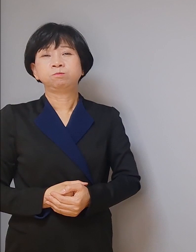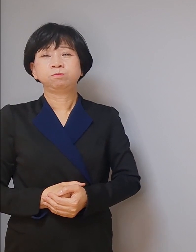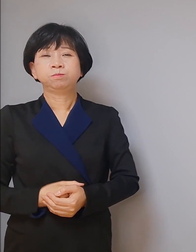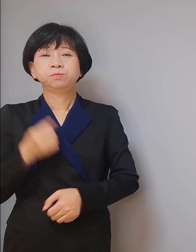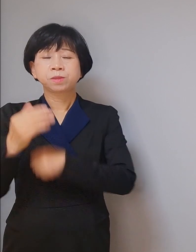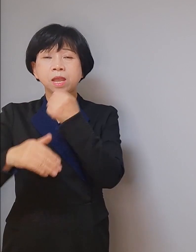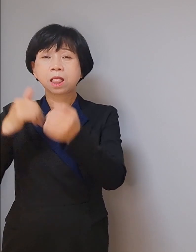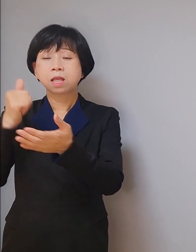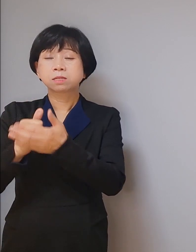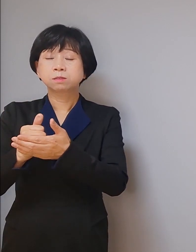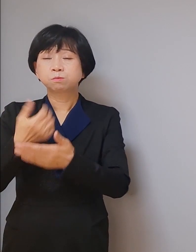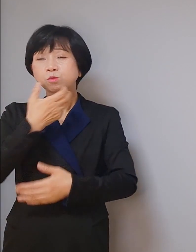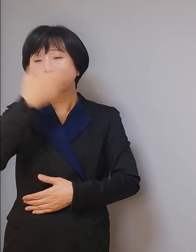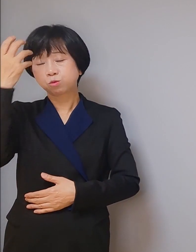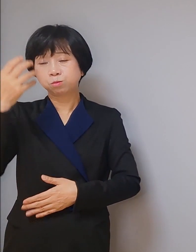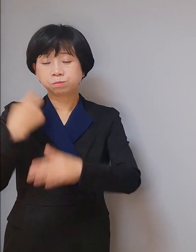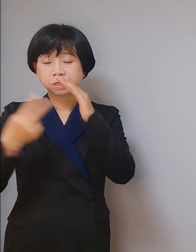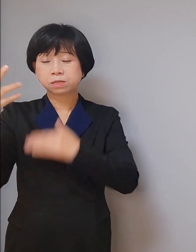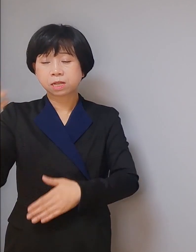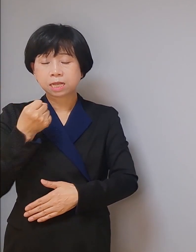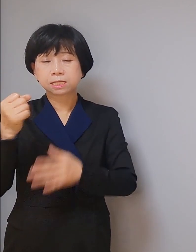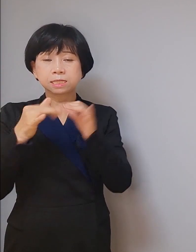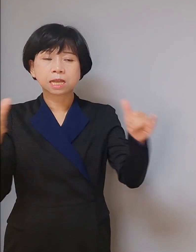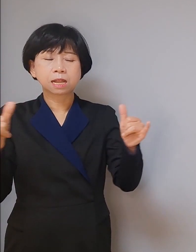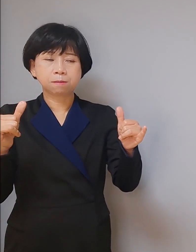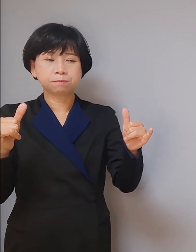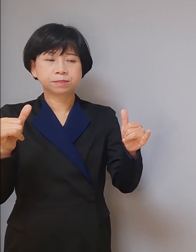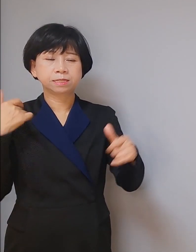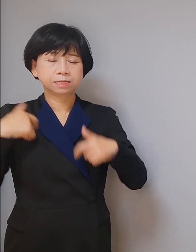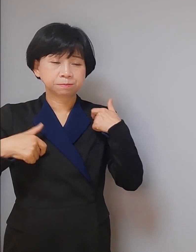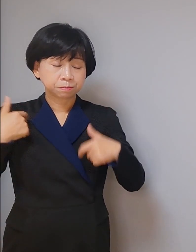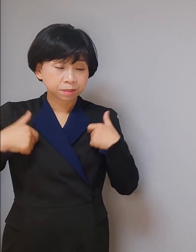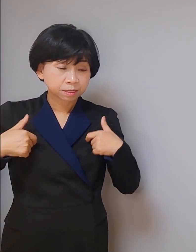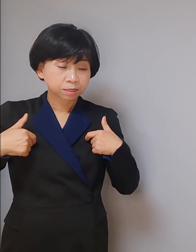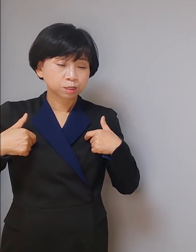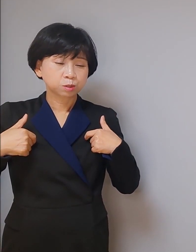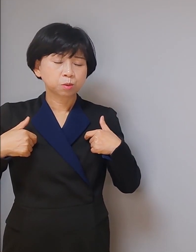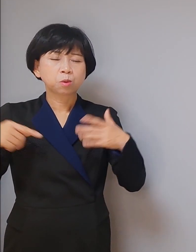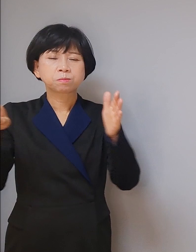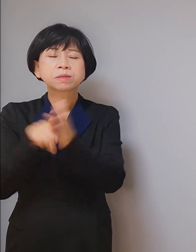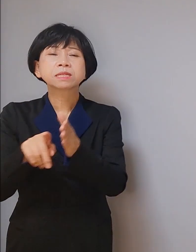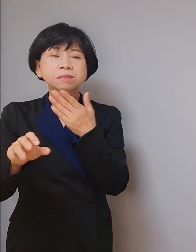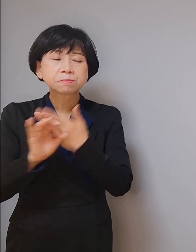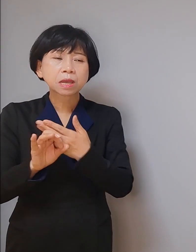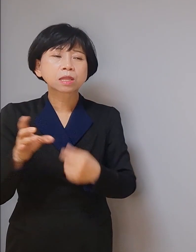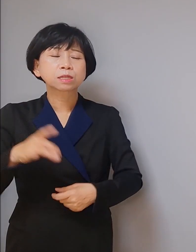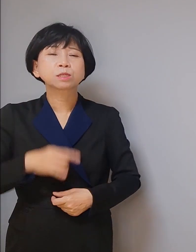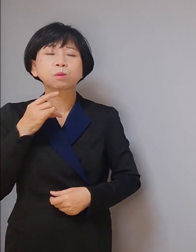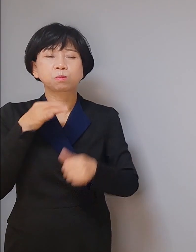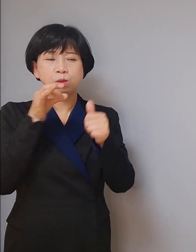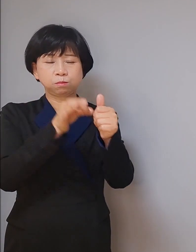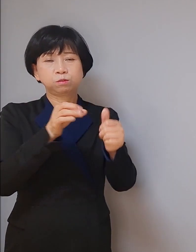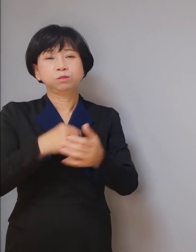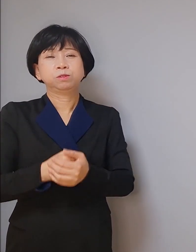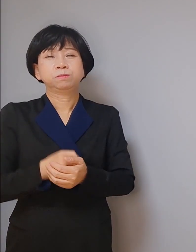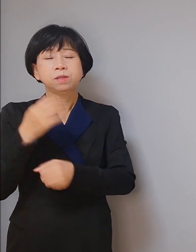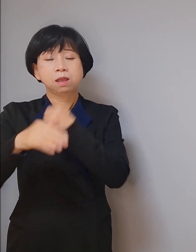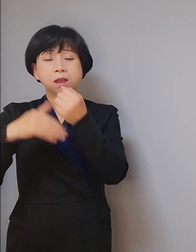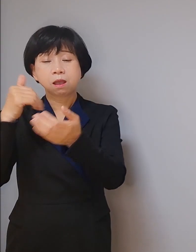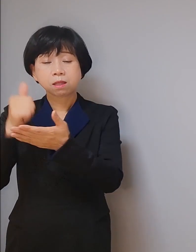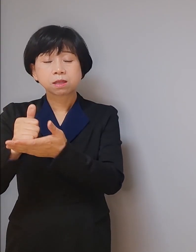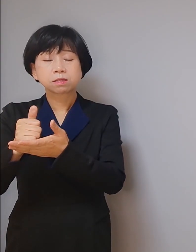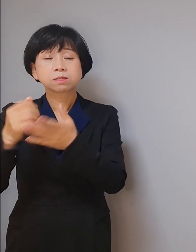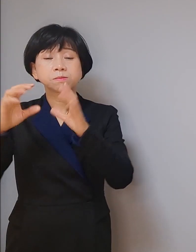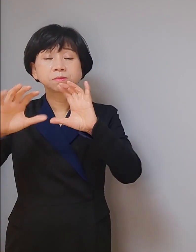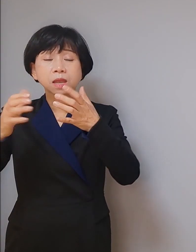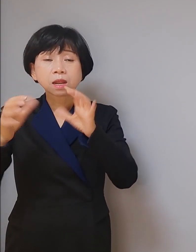하나님은 꿈꾸는 사람들을 기뻐하시고 그 꿈을 믿는 사람들을 의롭다 하십니다. 하나님은 그런 사람들을 통해 하나님의 나라를 이